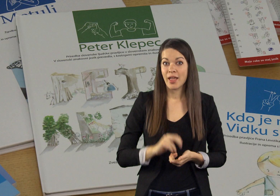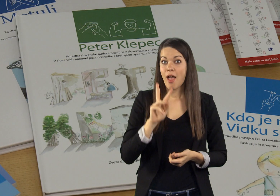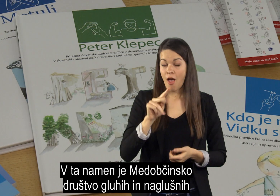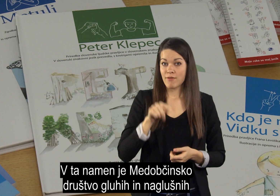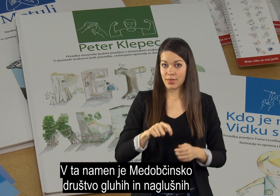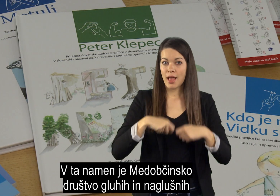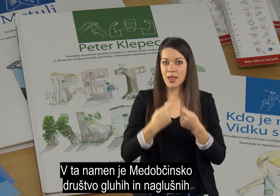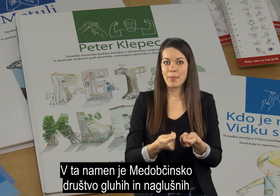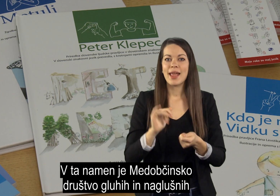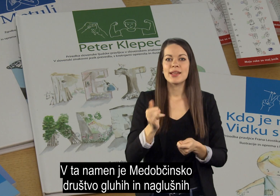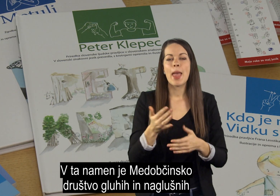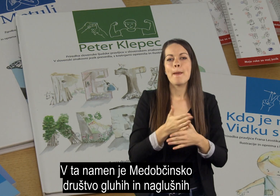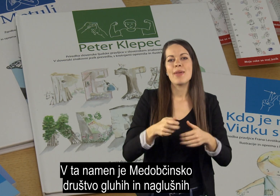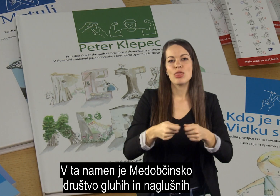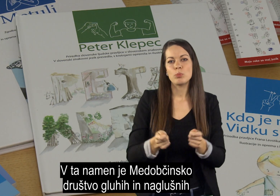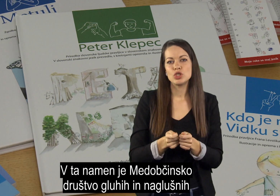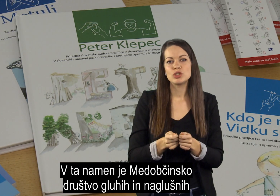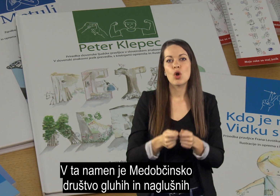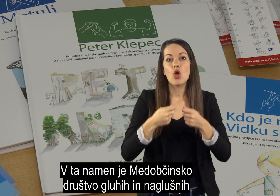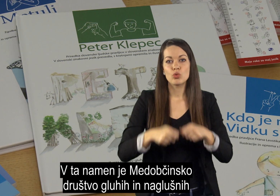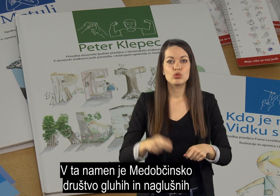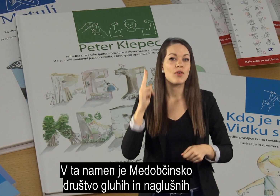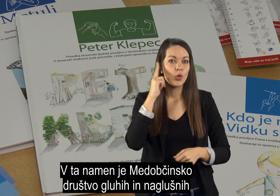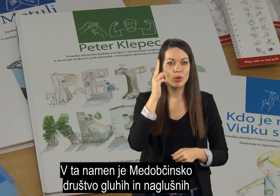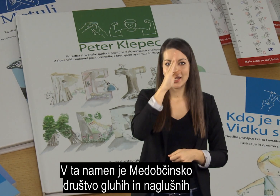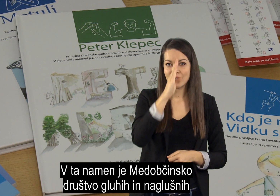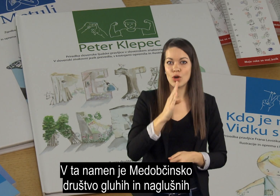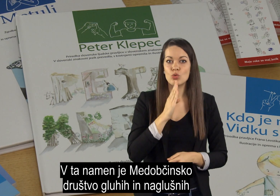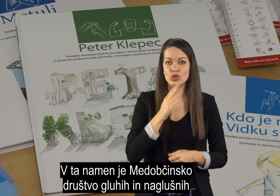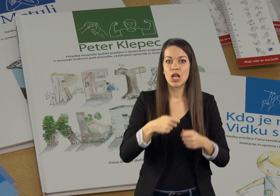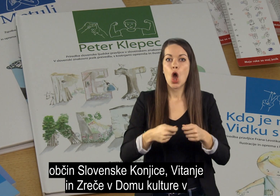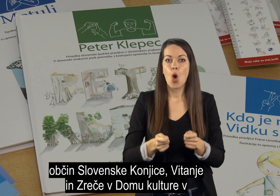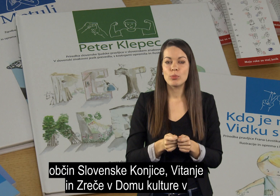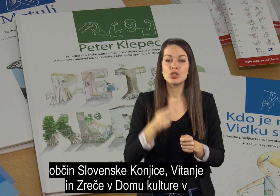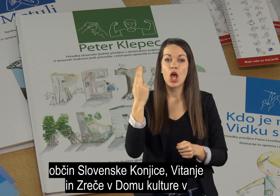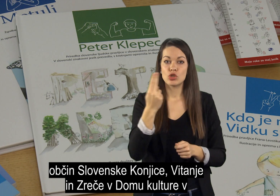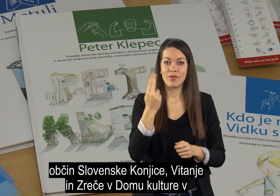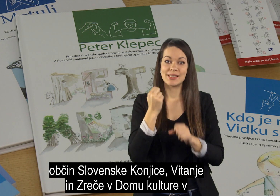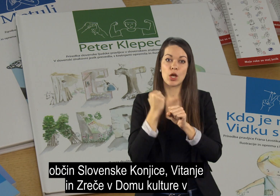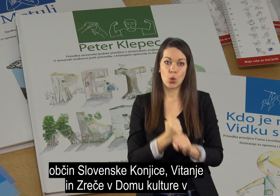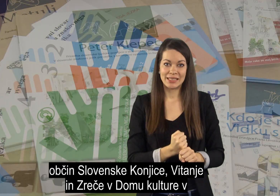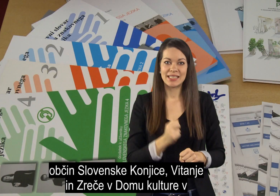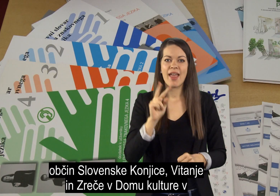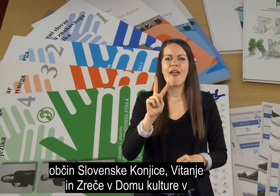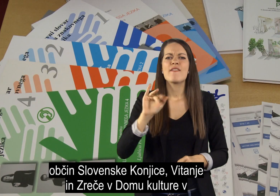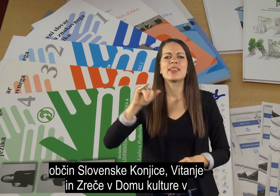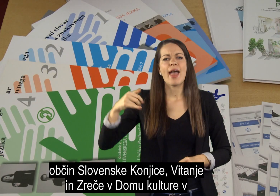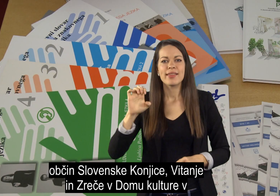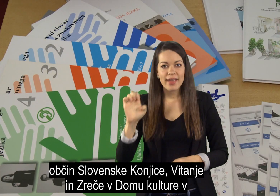V ta namen je Medobčinsko društvo gluhih in naglušnih občin Slovenske Konjice Vitanje in Zrečev v Domu kulture